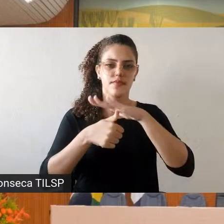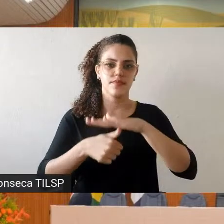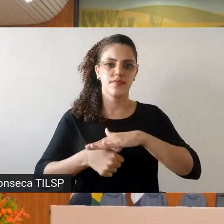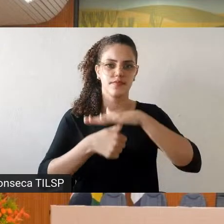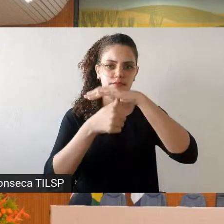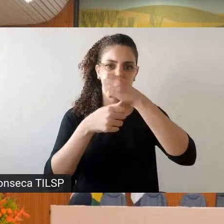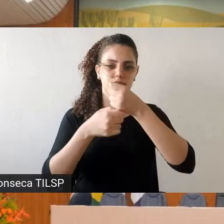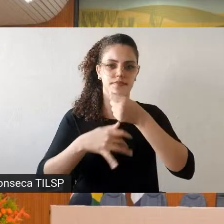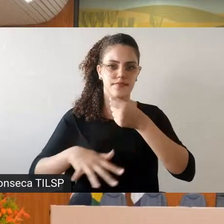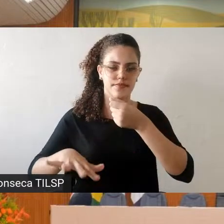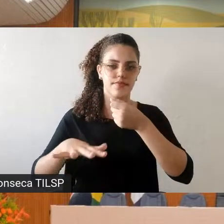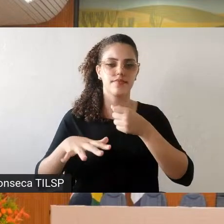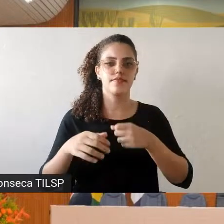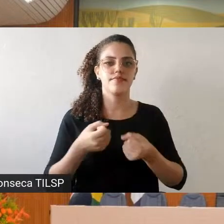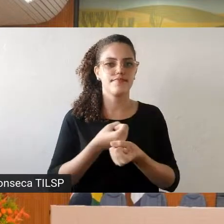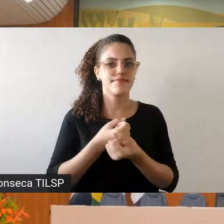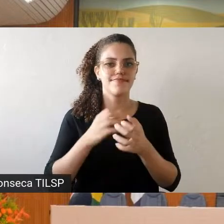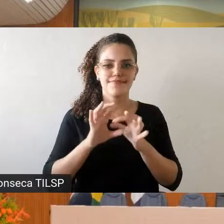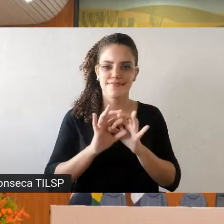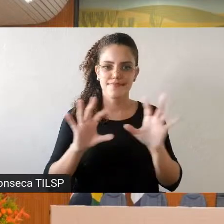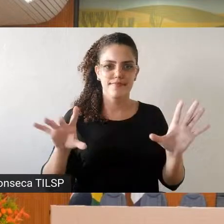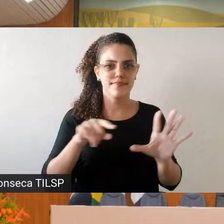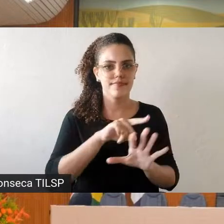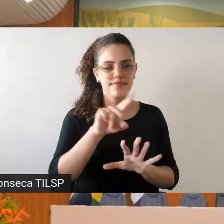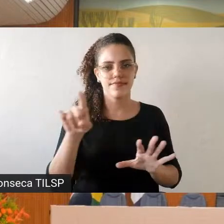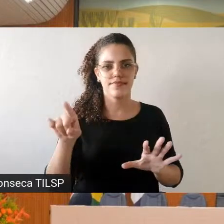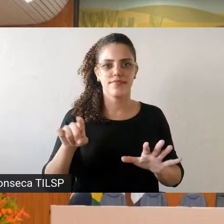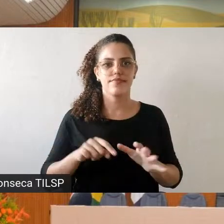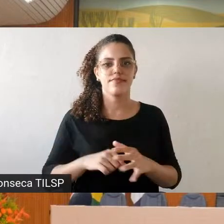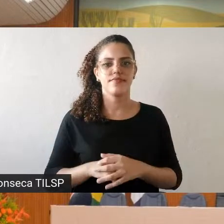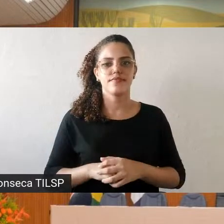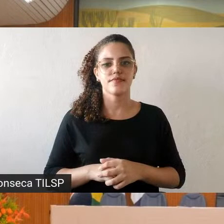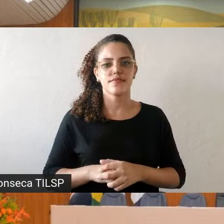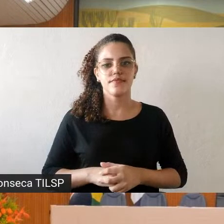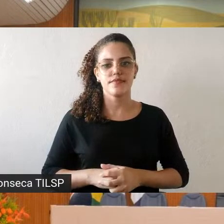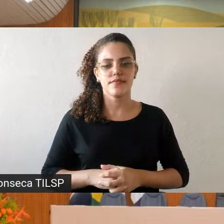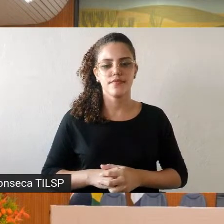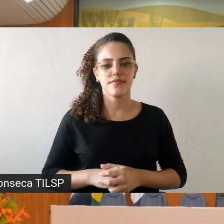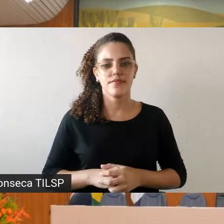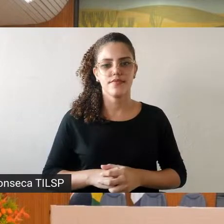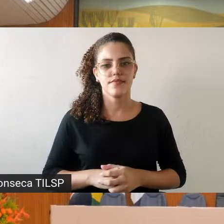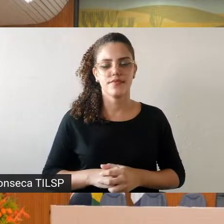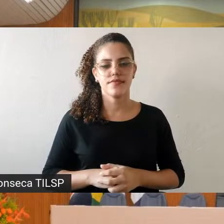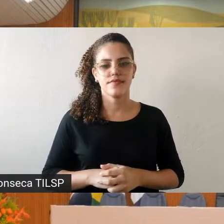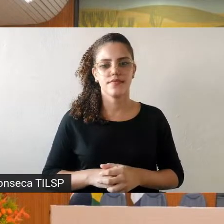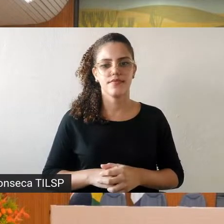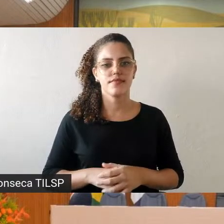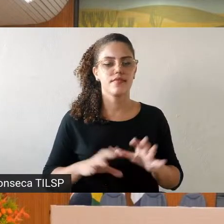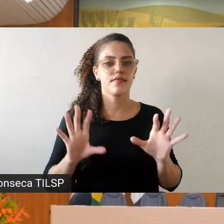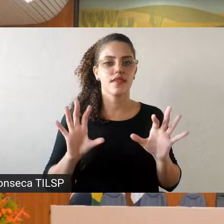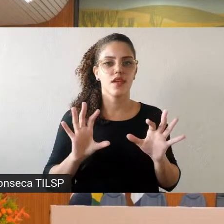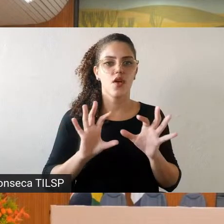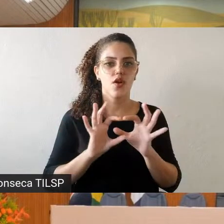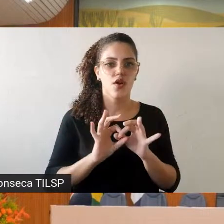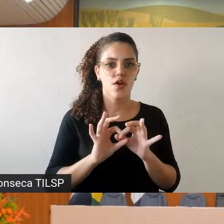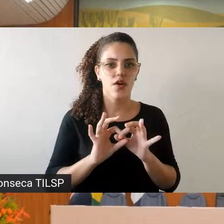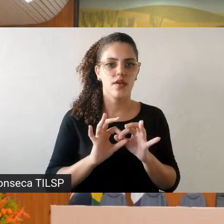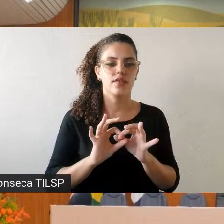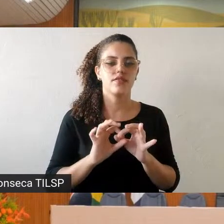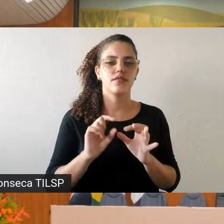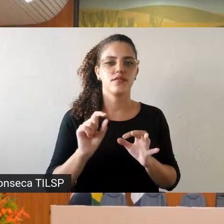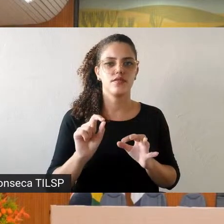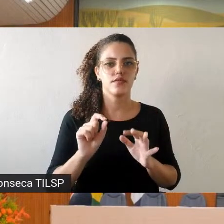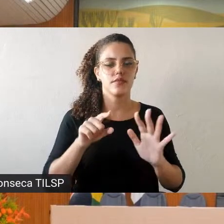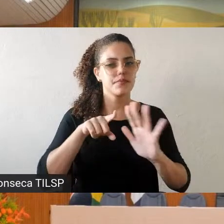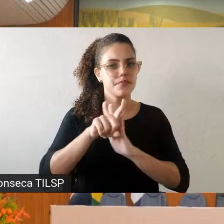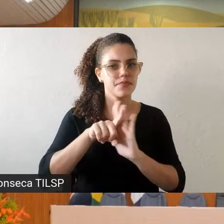com a comunidade do entorno, com a comunidade mais geral, mas, assim, muito conectada com aquilo que a gente pesquisa, com